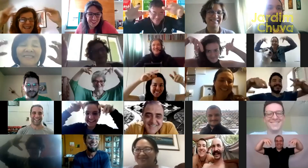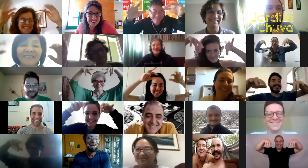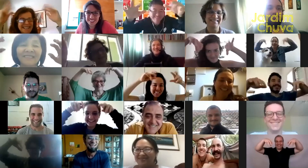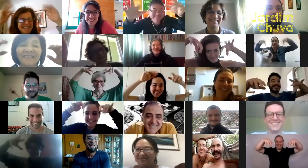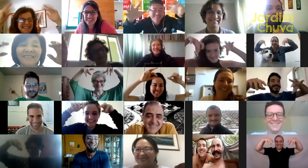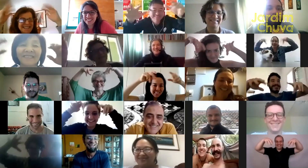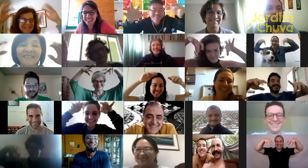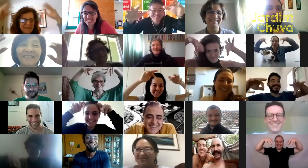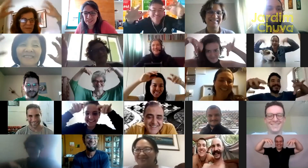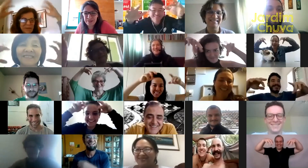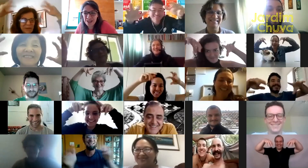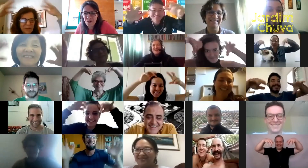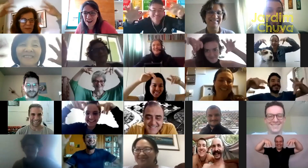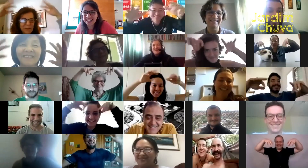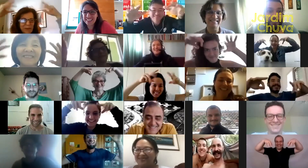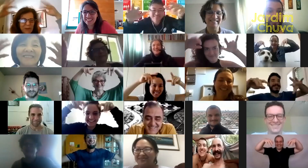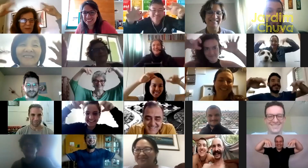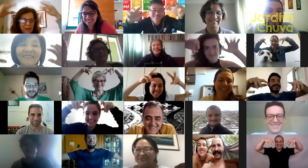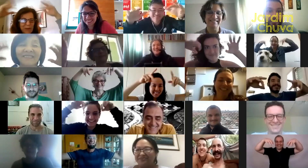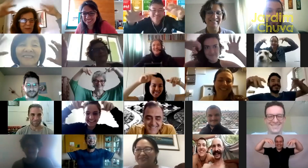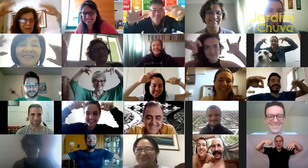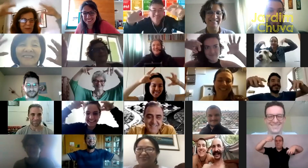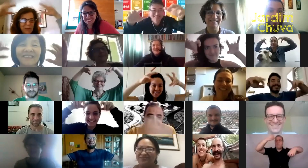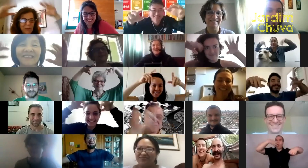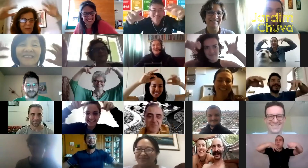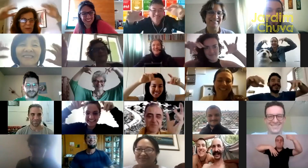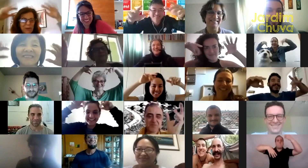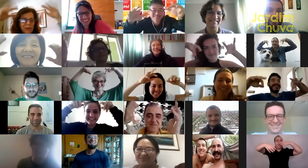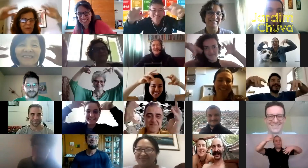Muita chuva. Nossa, senti aqui, respingou aqui.